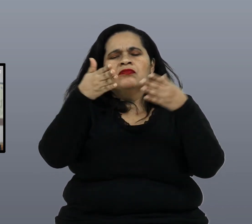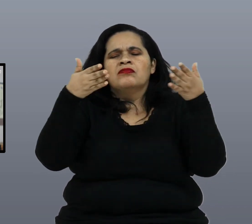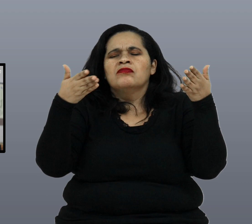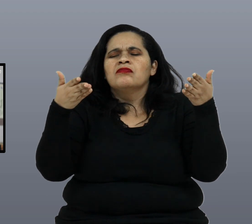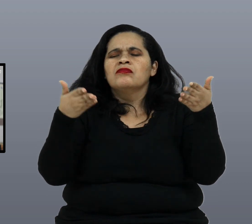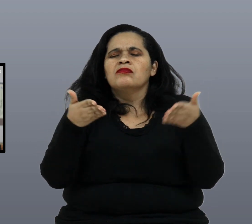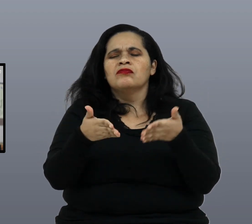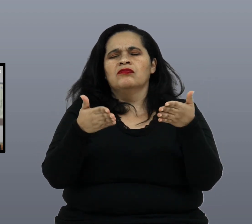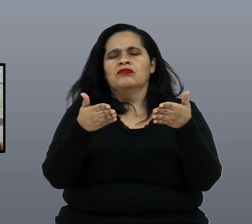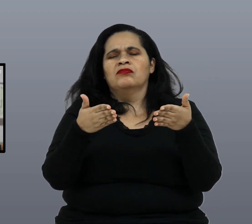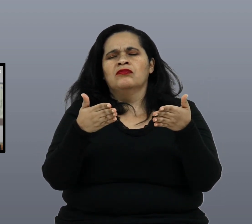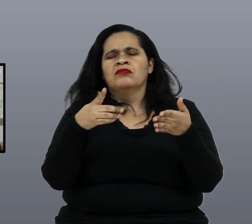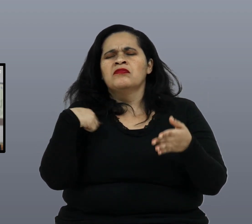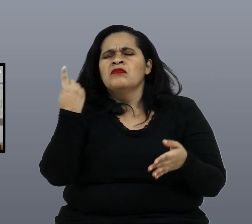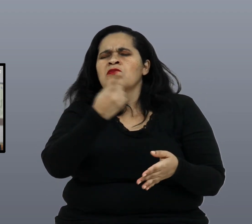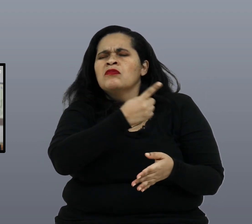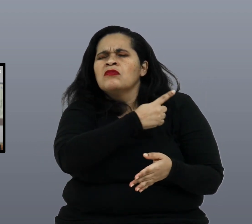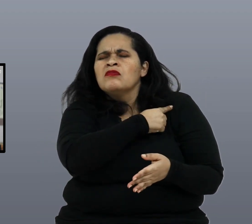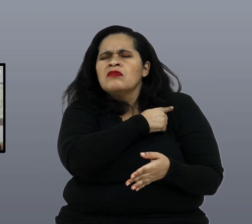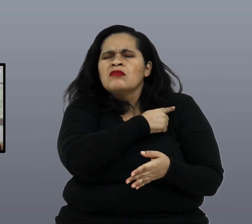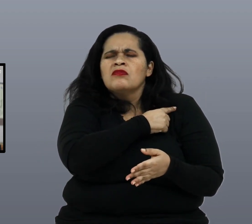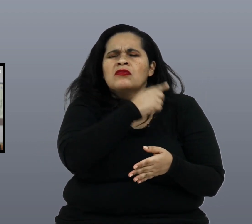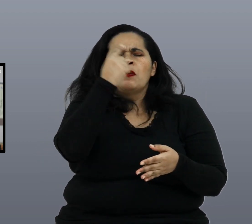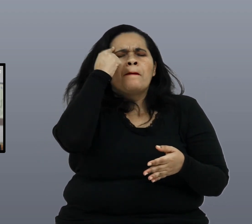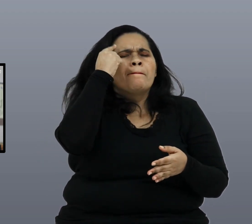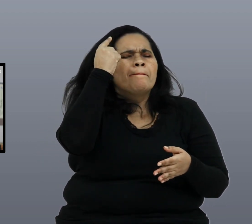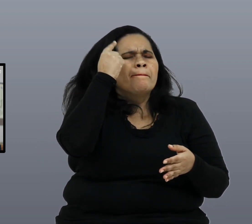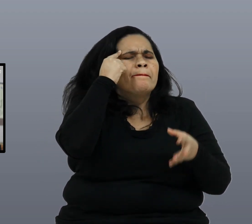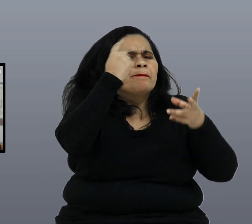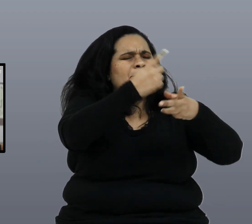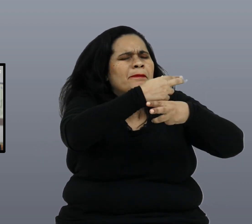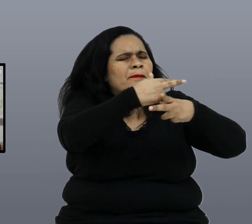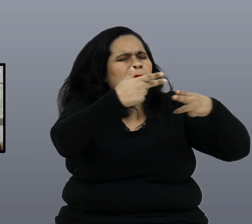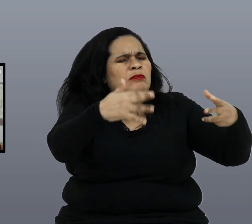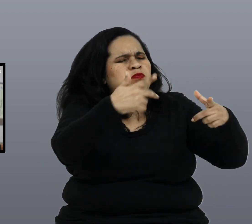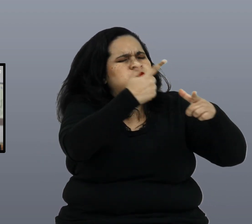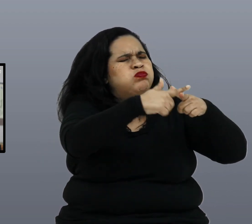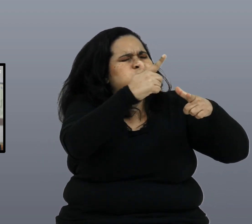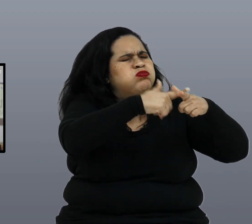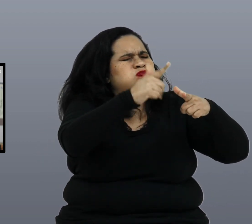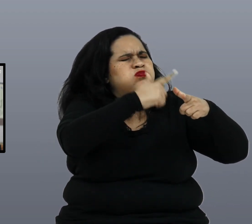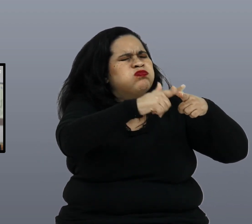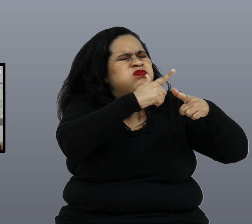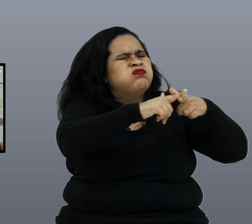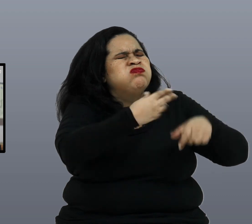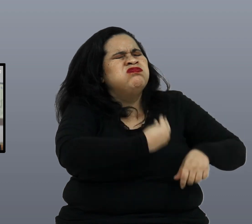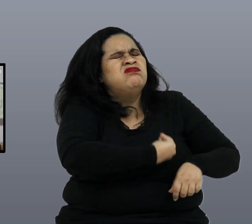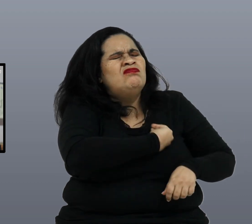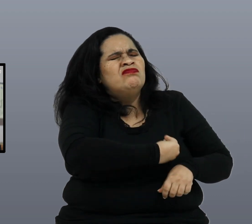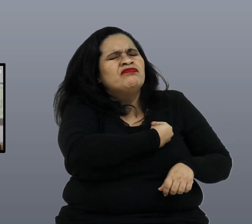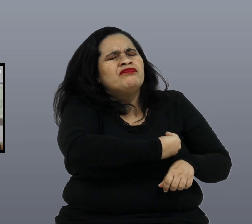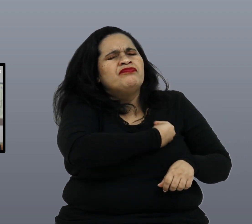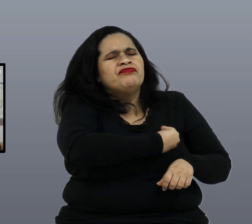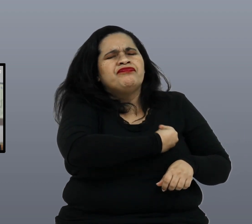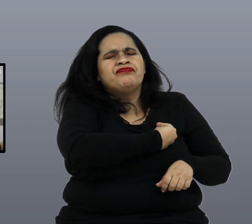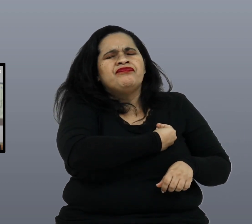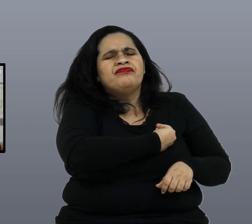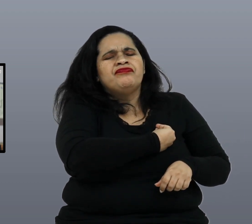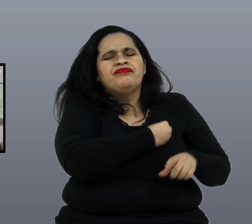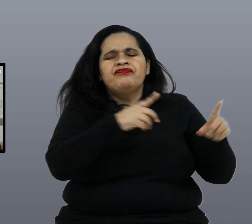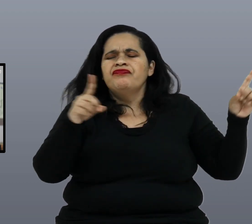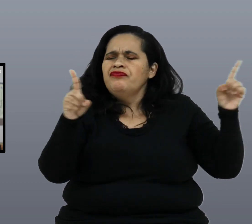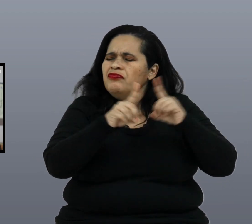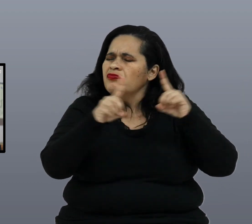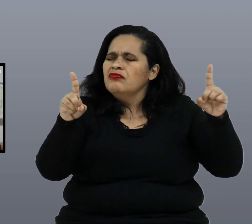que nós não devemos ficar olhando para as circunstâncias, para os problemas, para os desafios. Nós não podemos